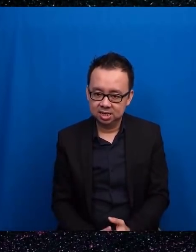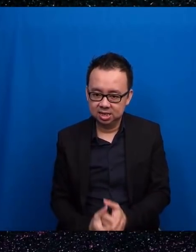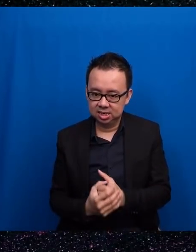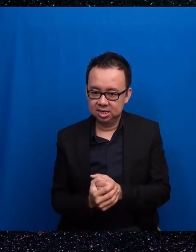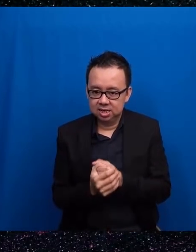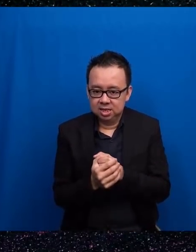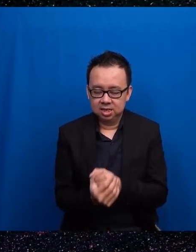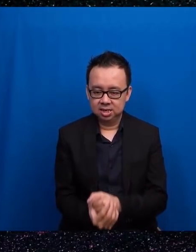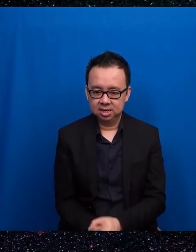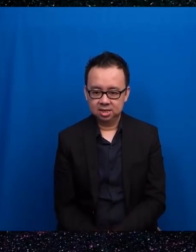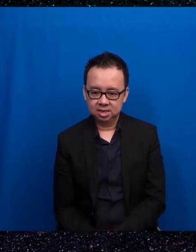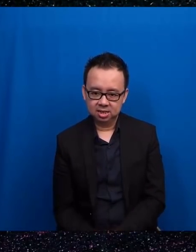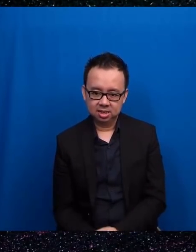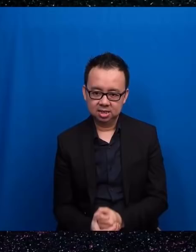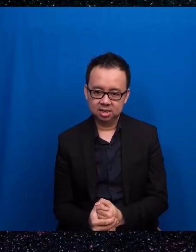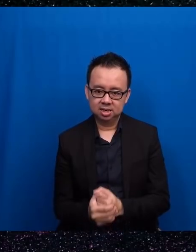Begitulah.